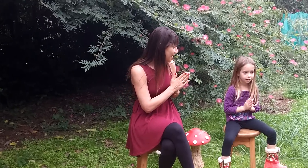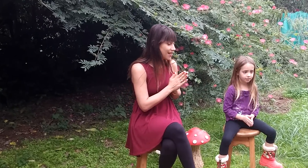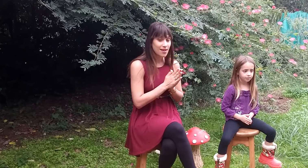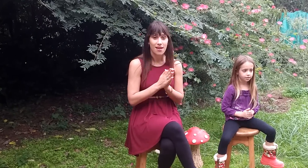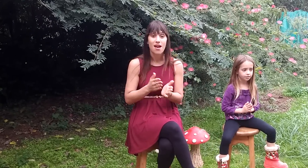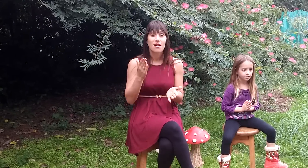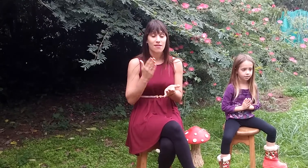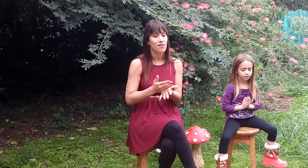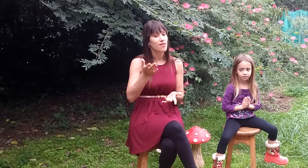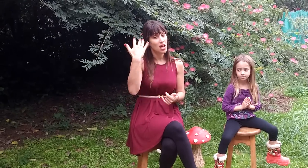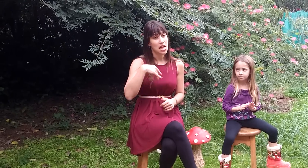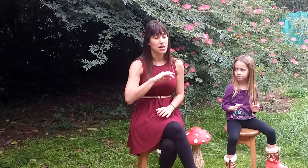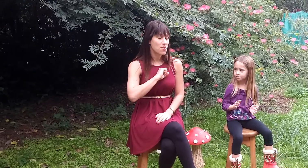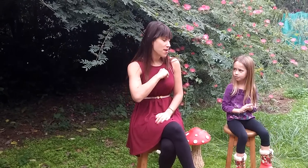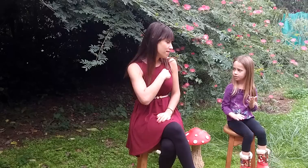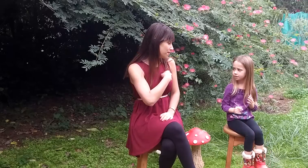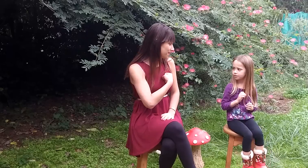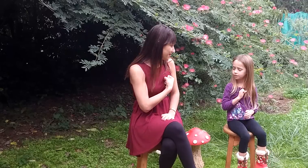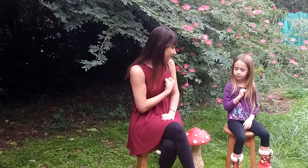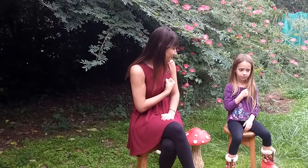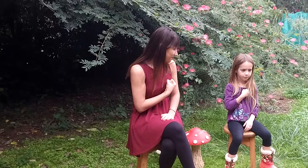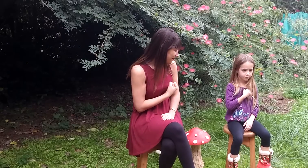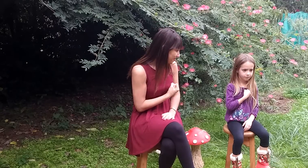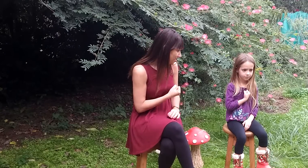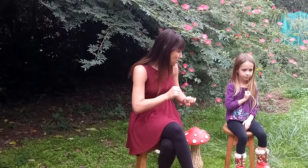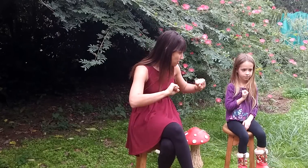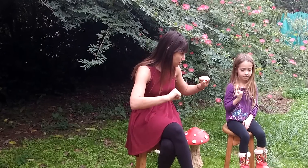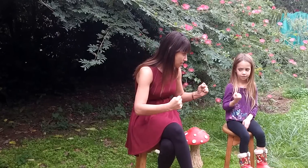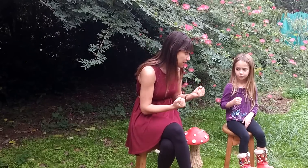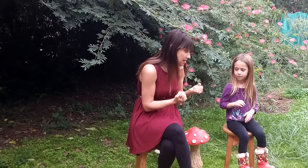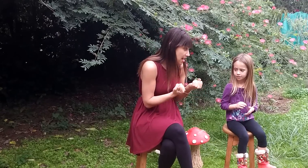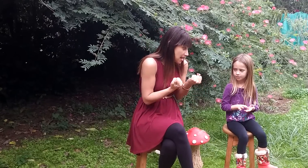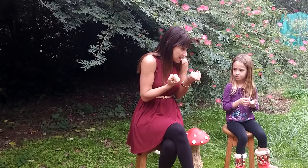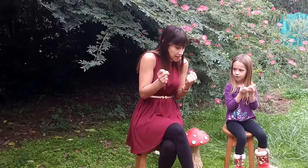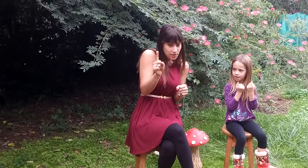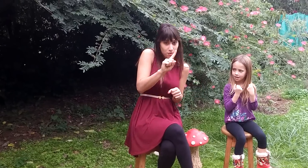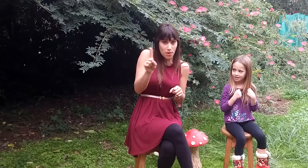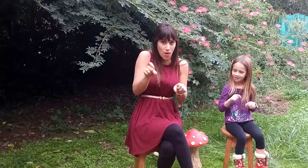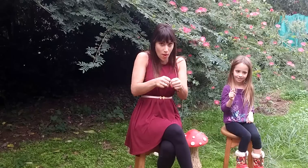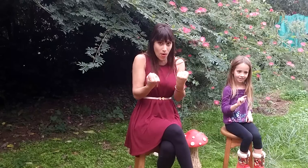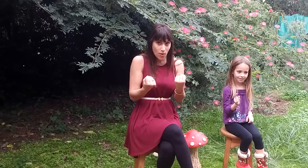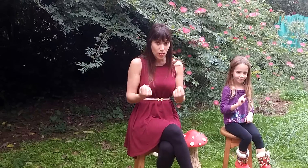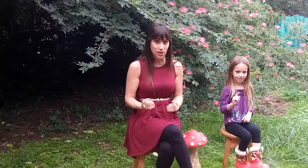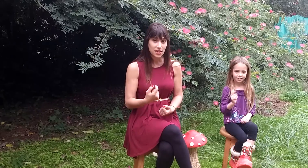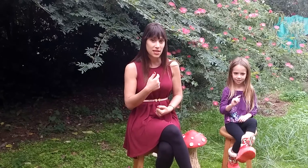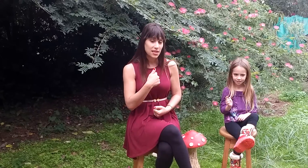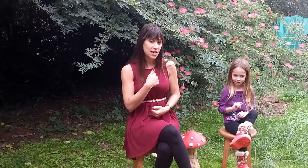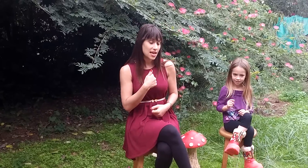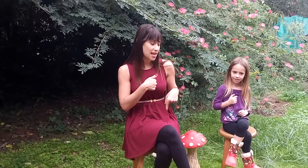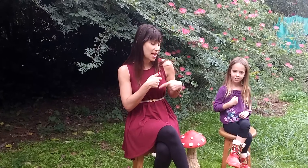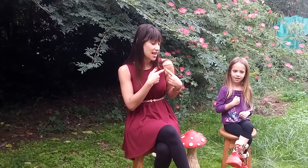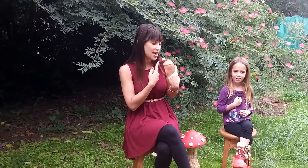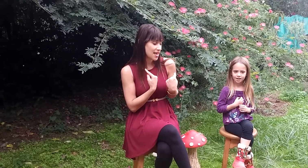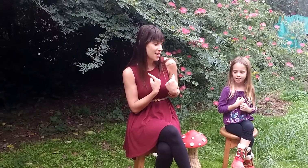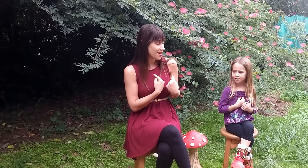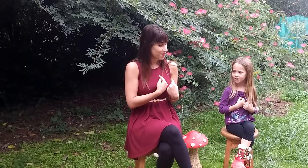כבר היה לי כואב השתדל לא לשבור לי את הלב